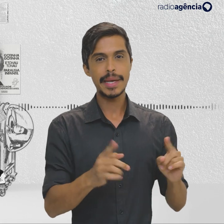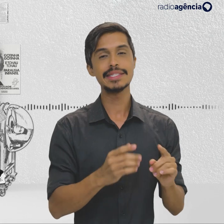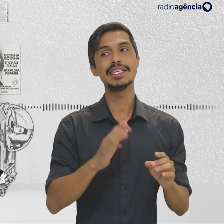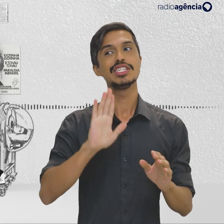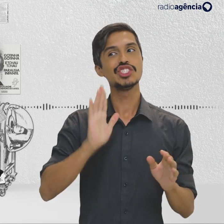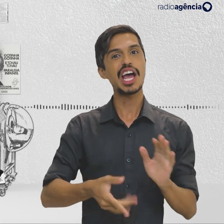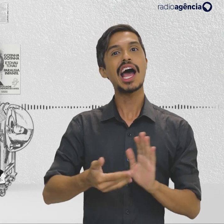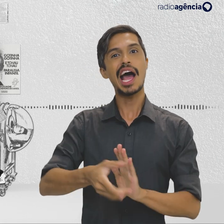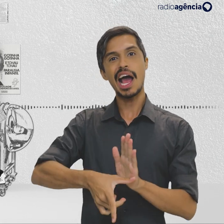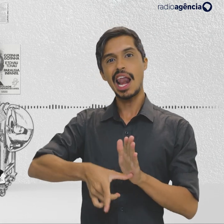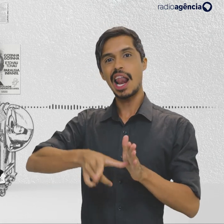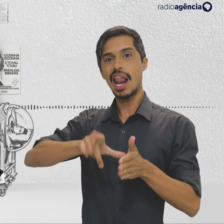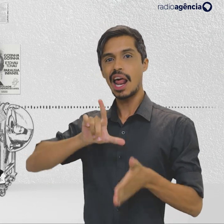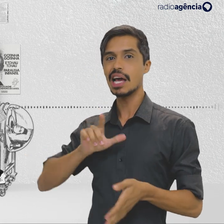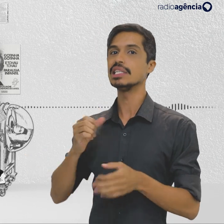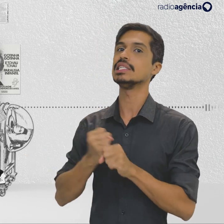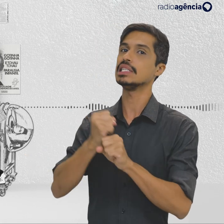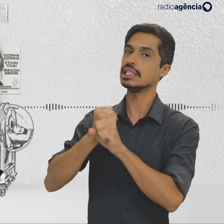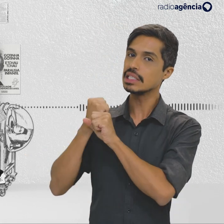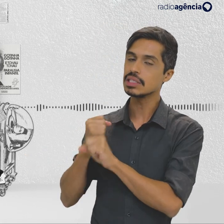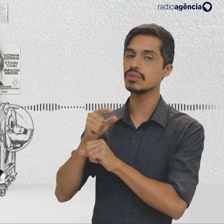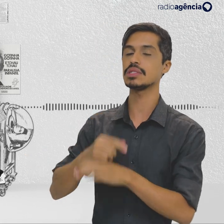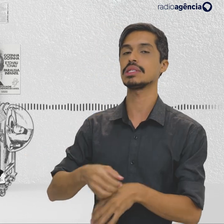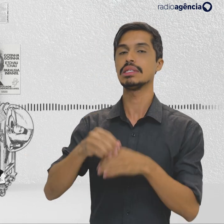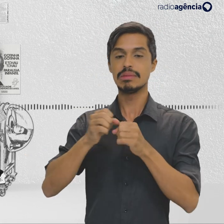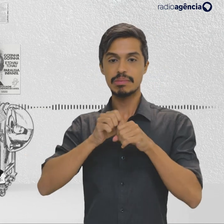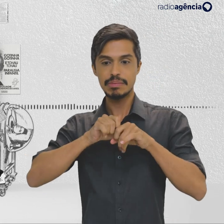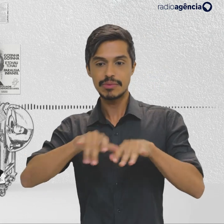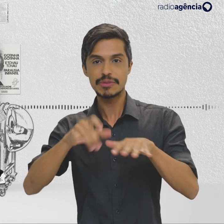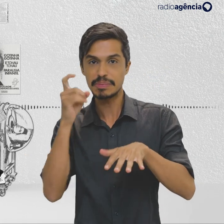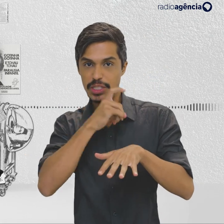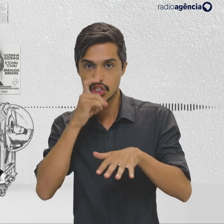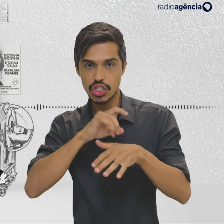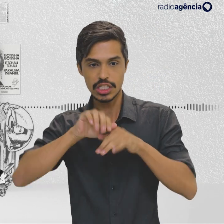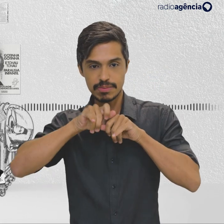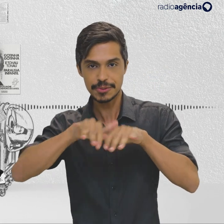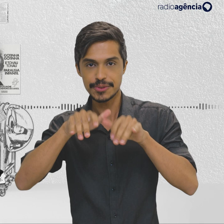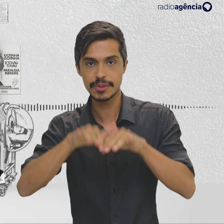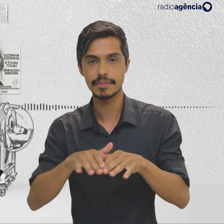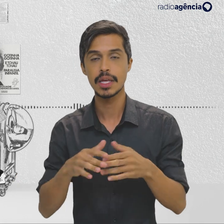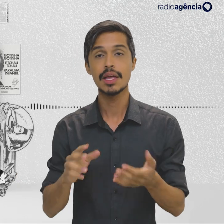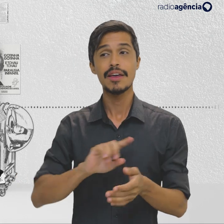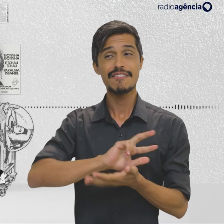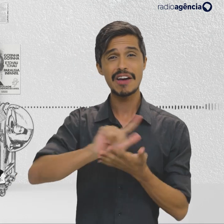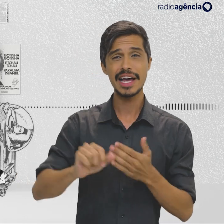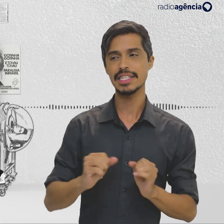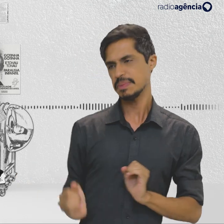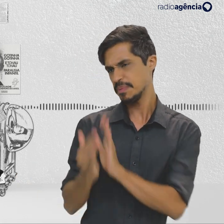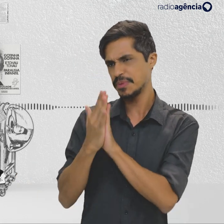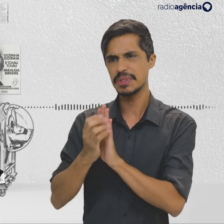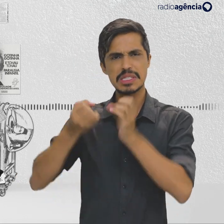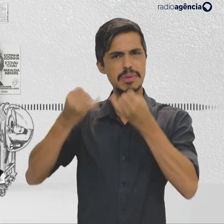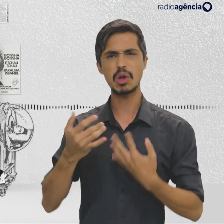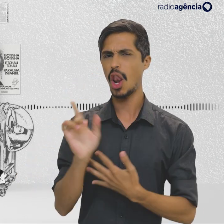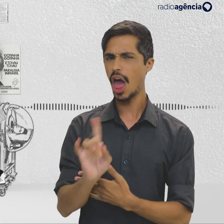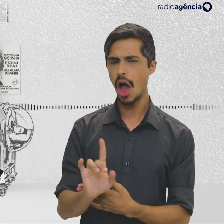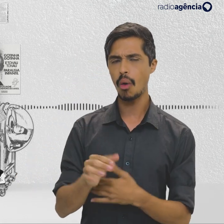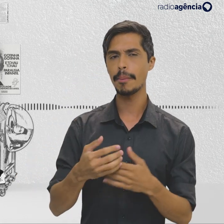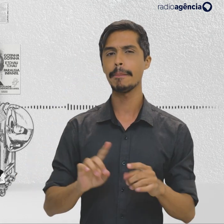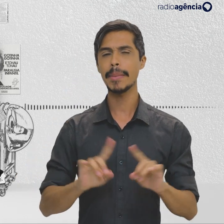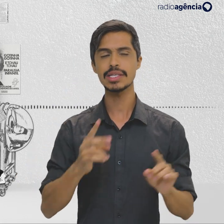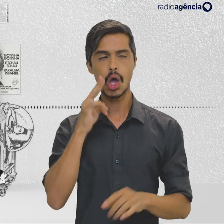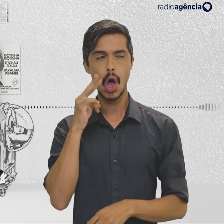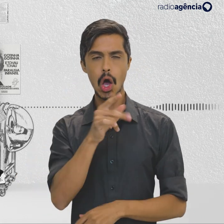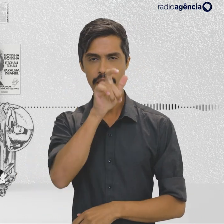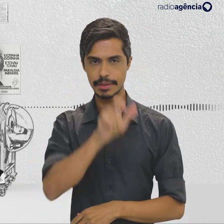tem algumas décadas e mesmo desinformações que foram desmentidas inúmeras vezes continuam reverberando por aí